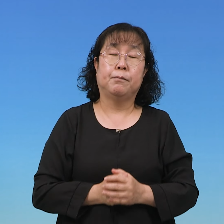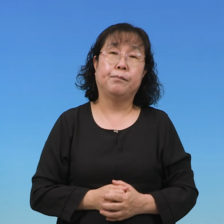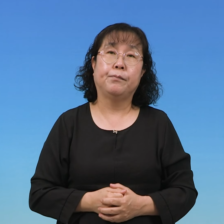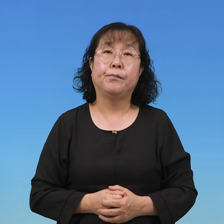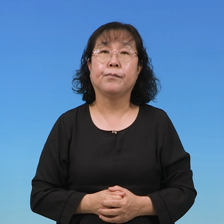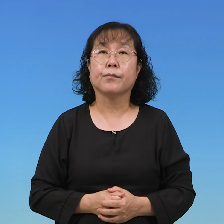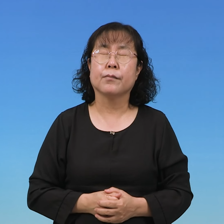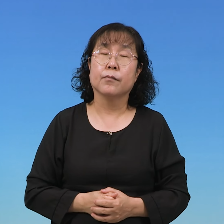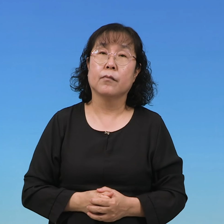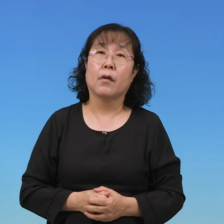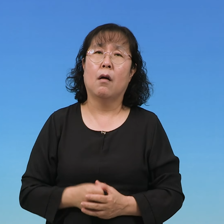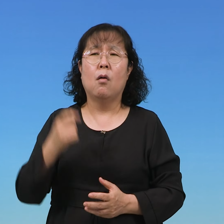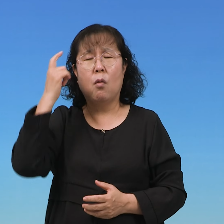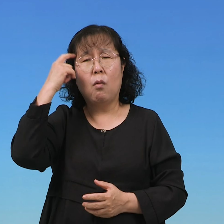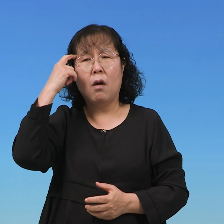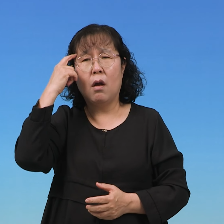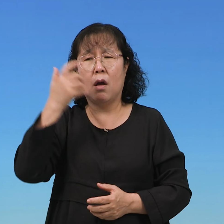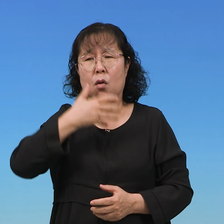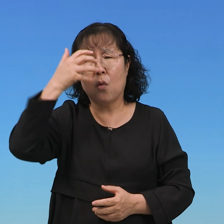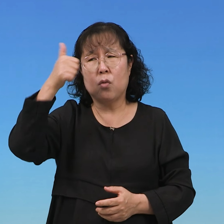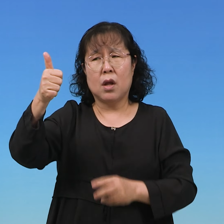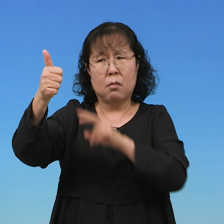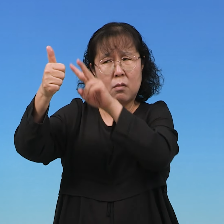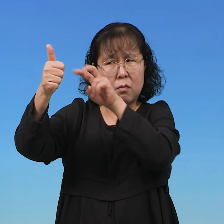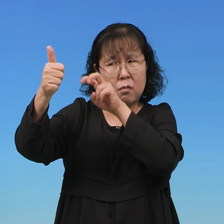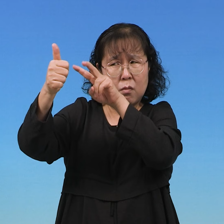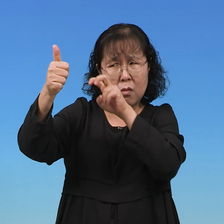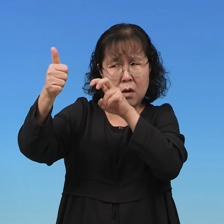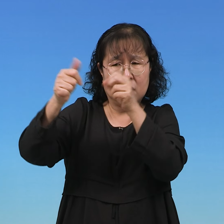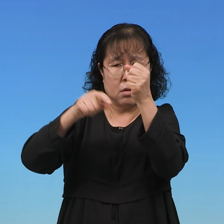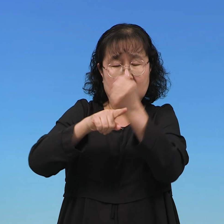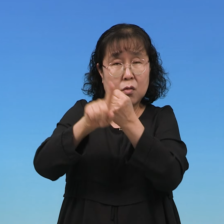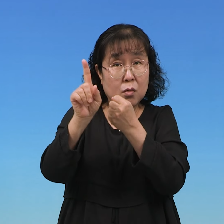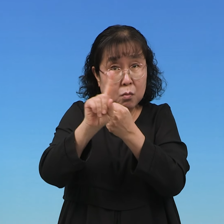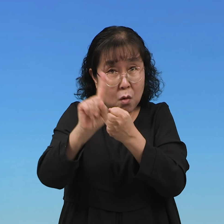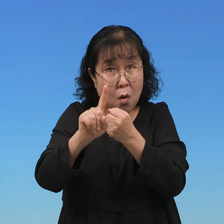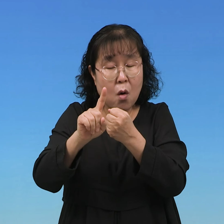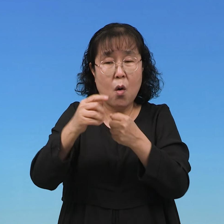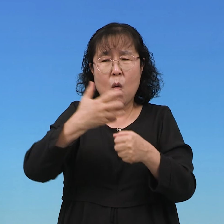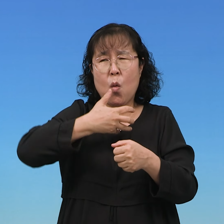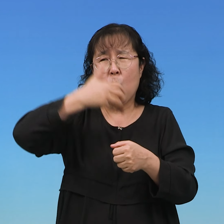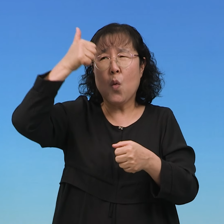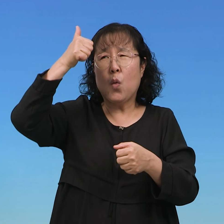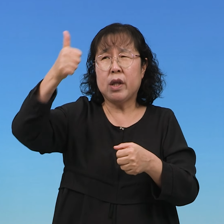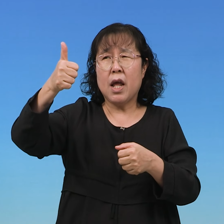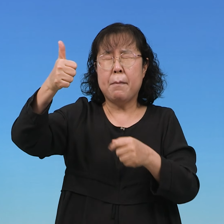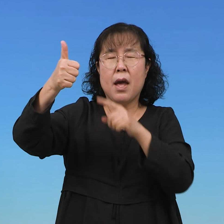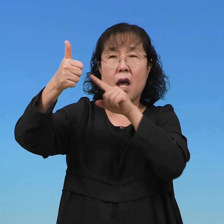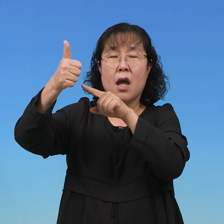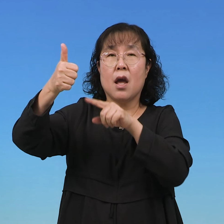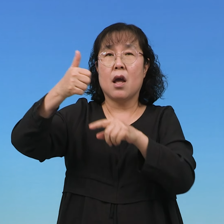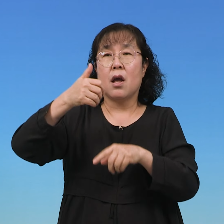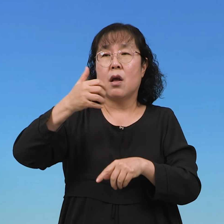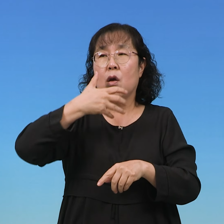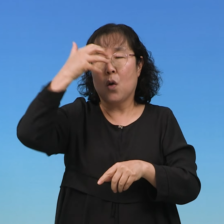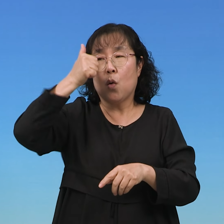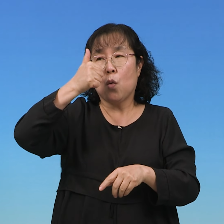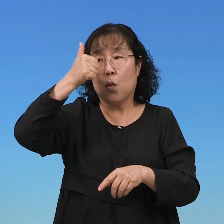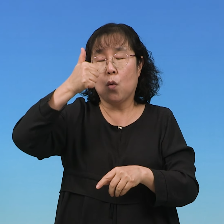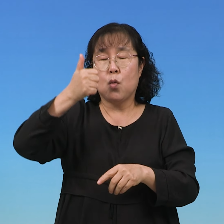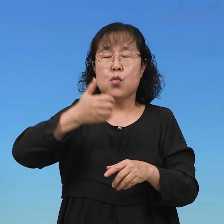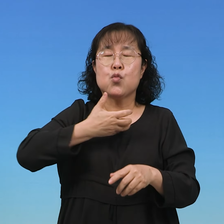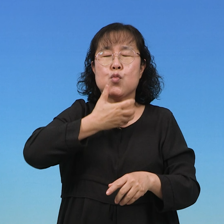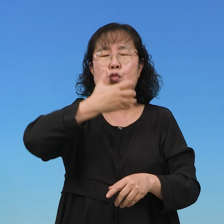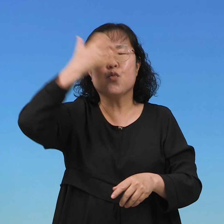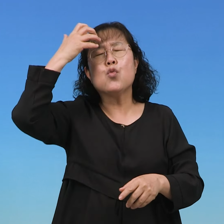왜 그렇게 그 배다른 동생을 요셉을 미워했나? 요셉이 꾼 꿈 때문이에요. 꿈.